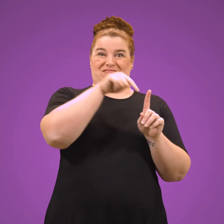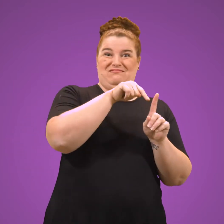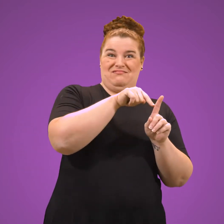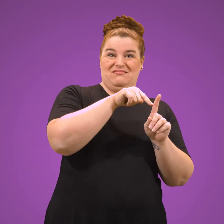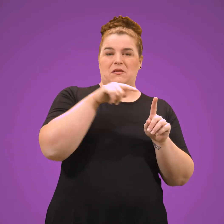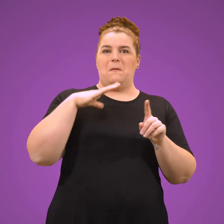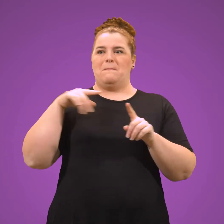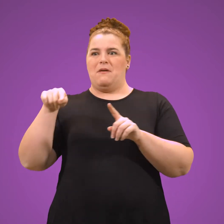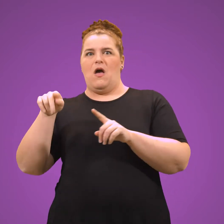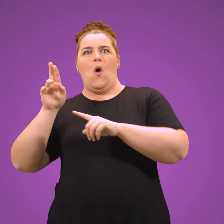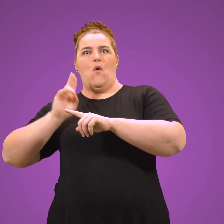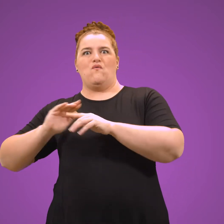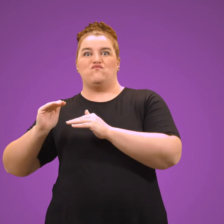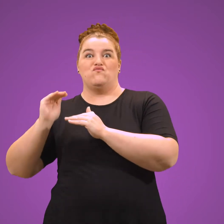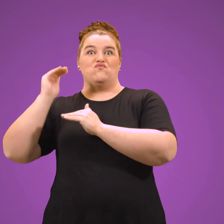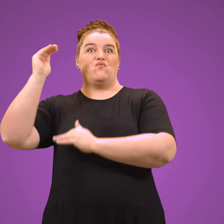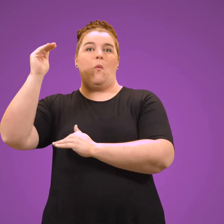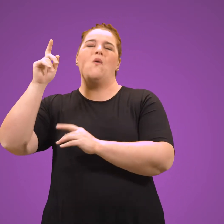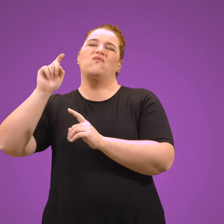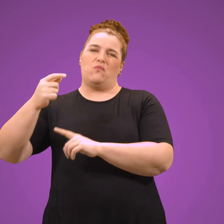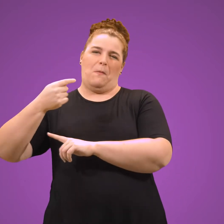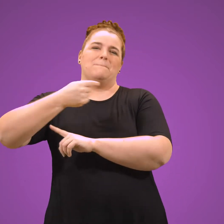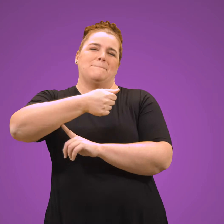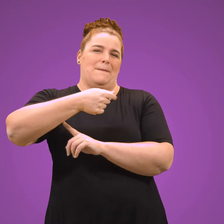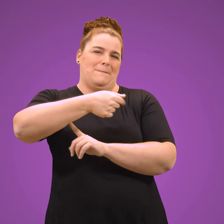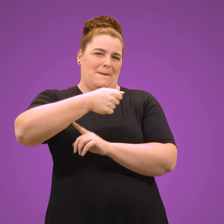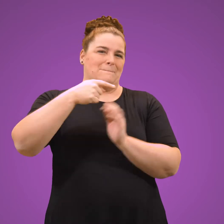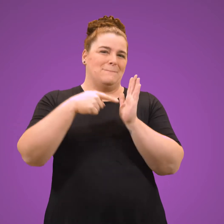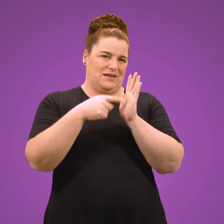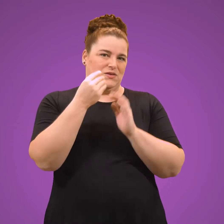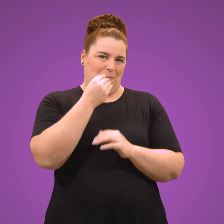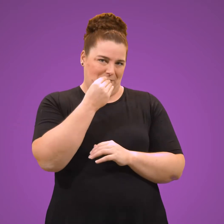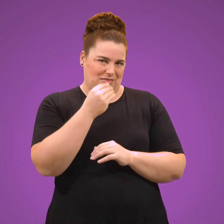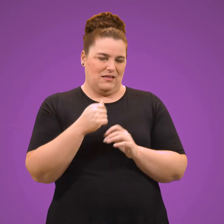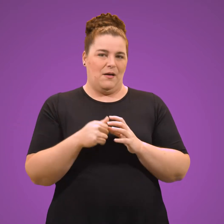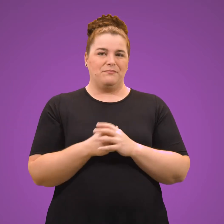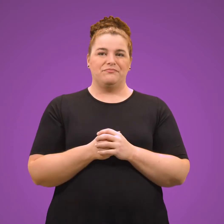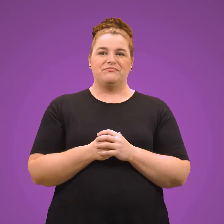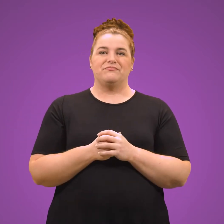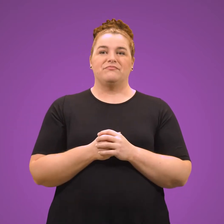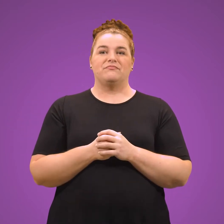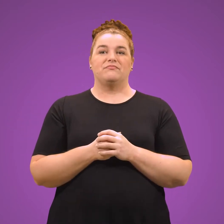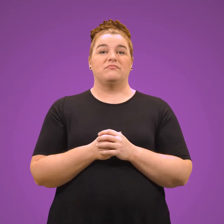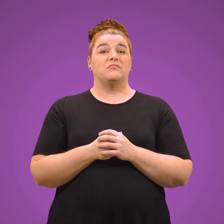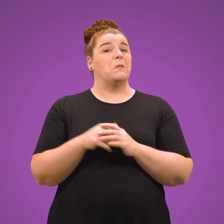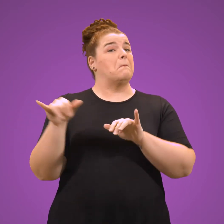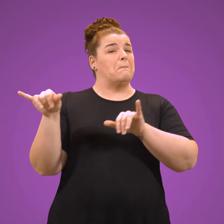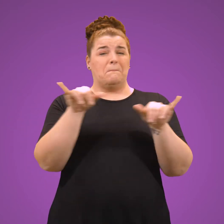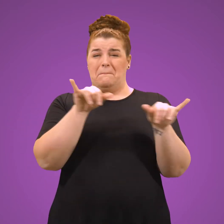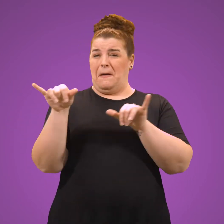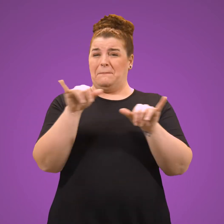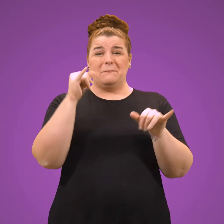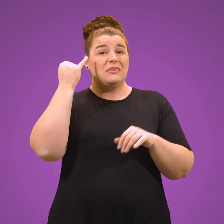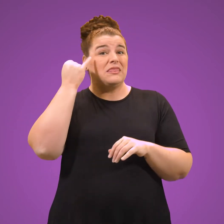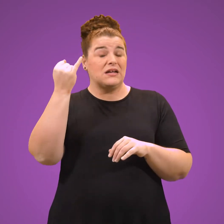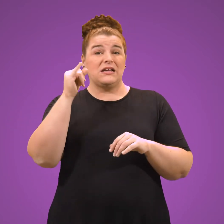alimentaire pour enfants à l'autre parent. C'est vrai, même si l'autre parent gagne un revenu plus élevé que le sien.